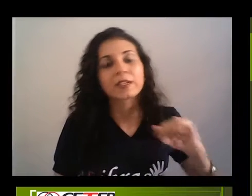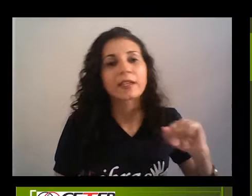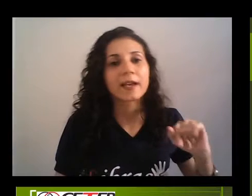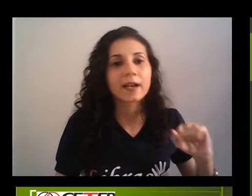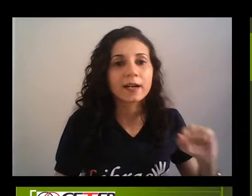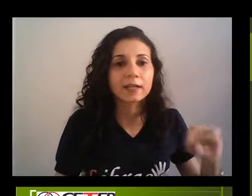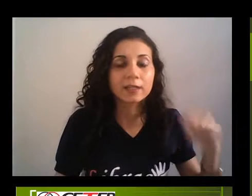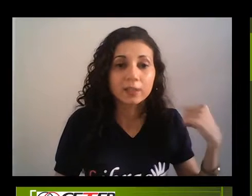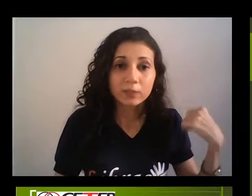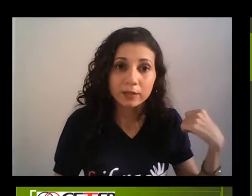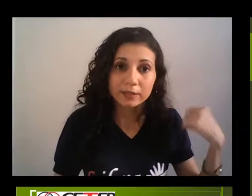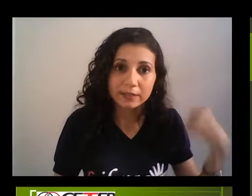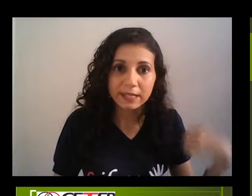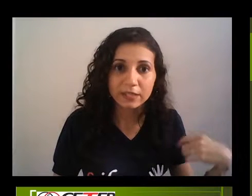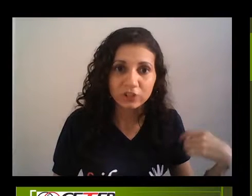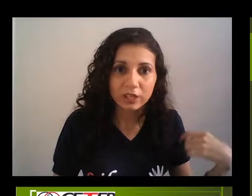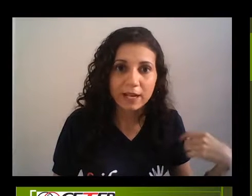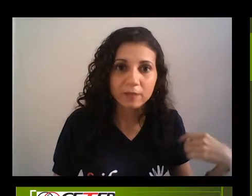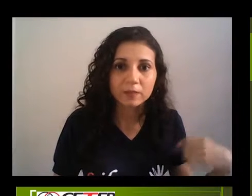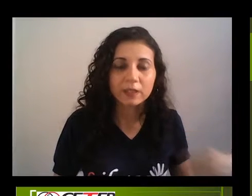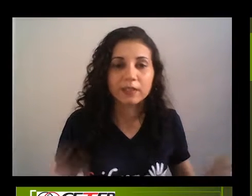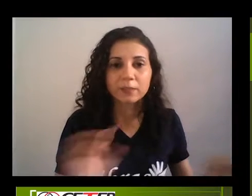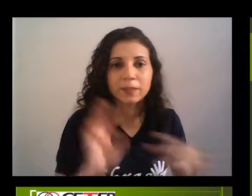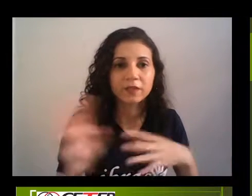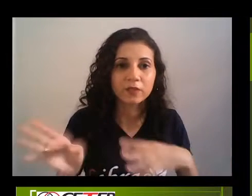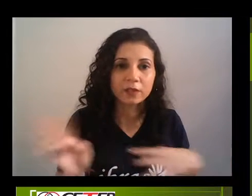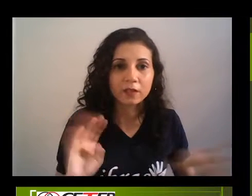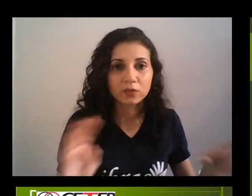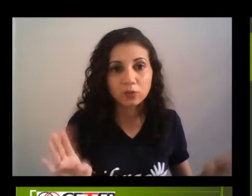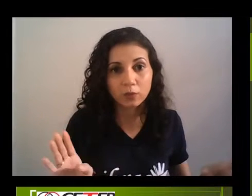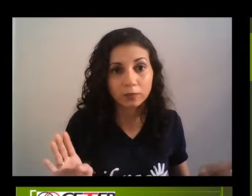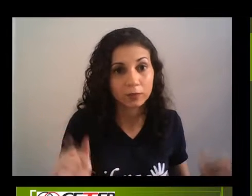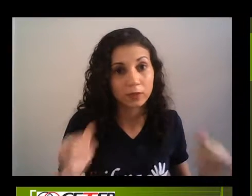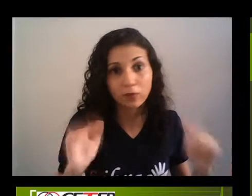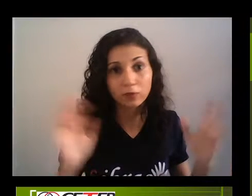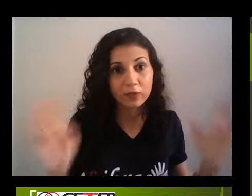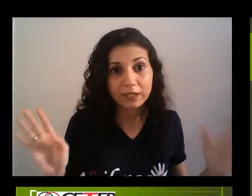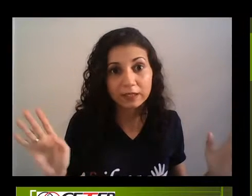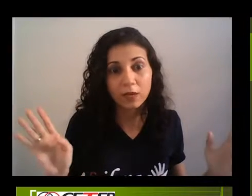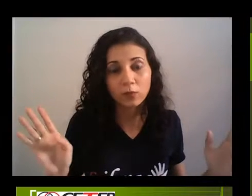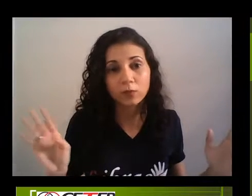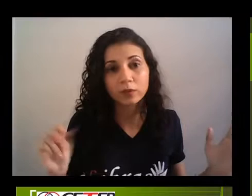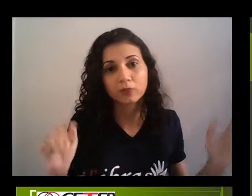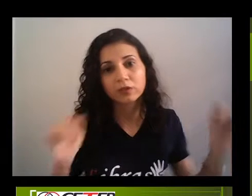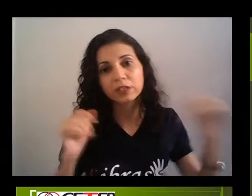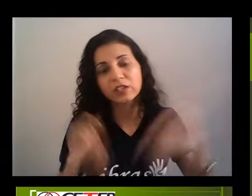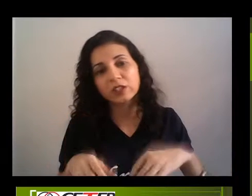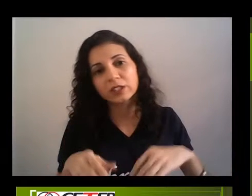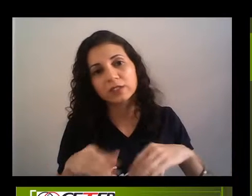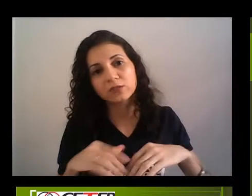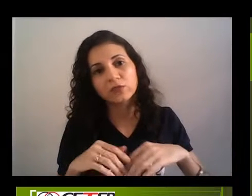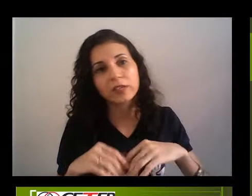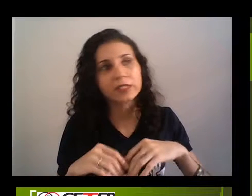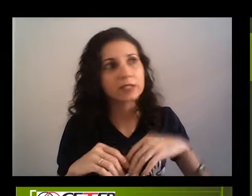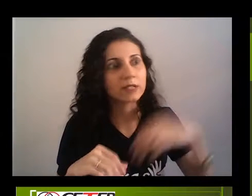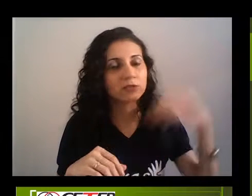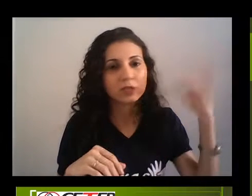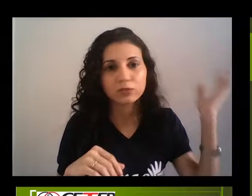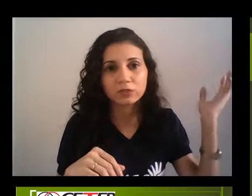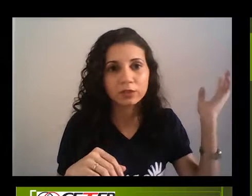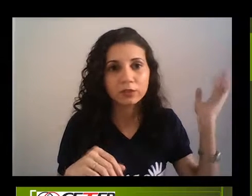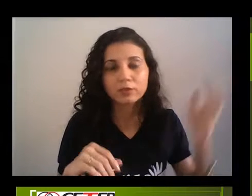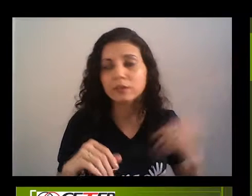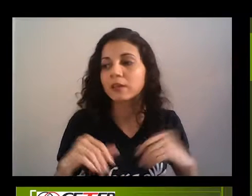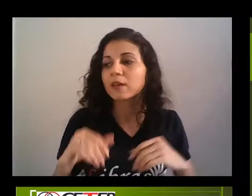LSF, que é a língua de sinais de lá. Cada país vai ter a sua, não é universal. Então os sinais daqui são diferentes lá dos